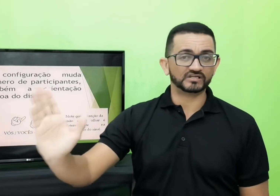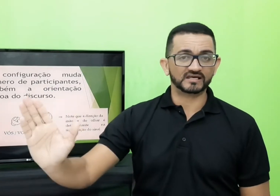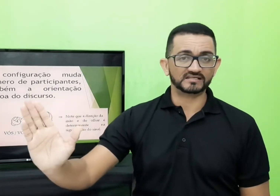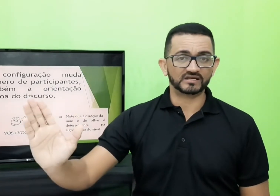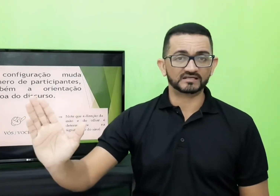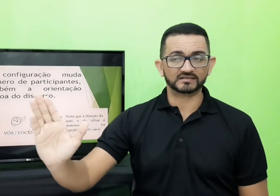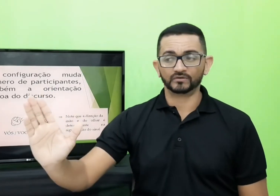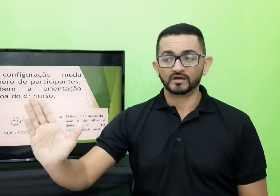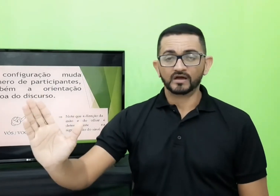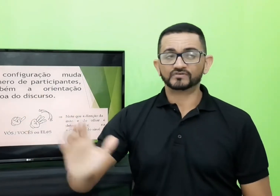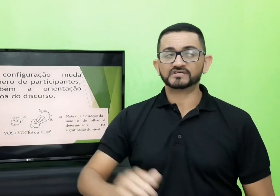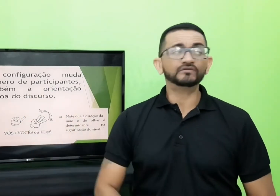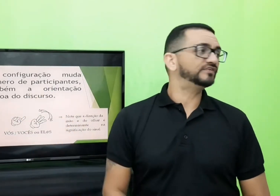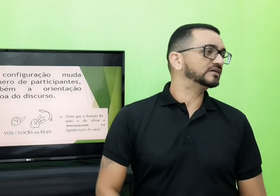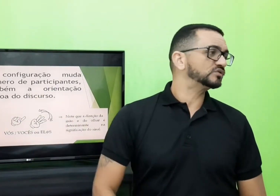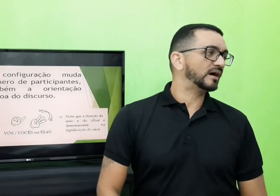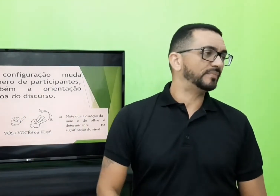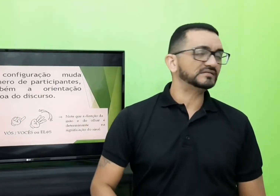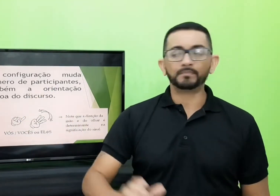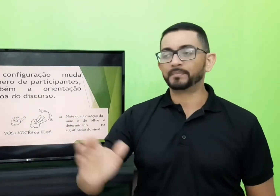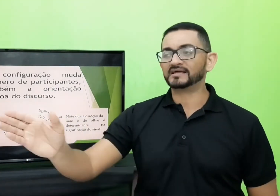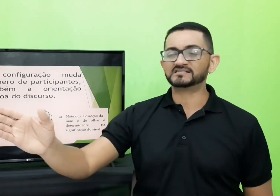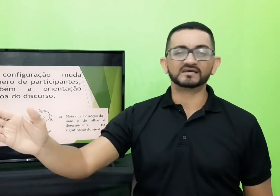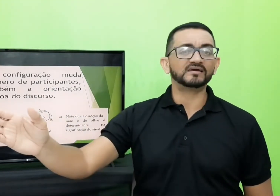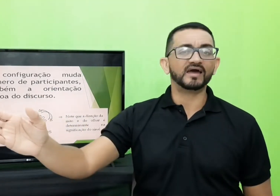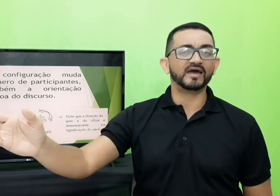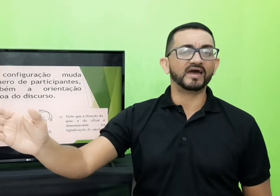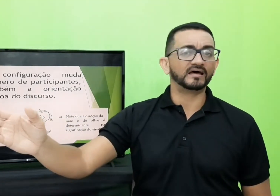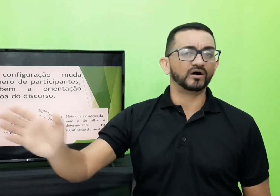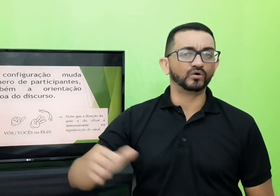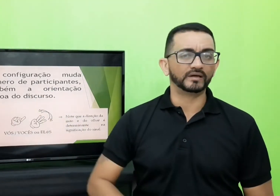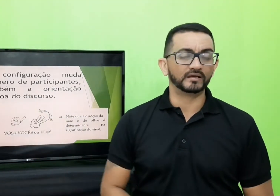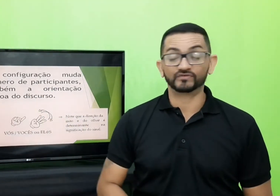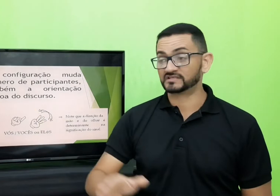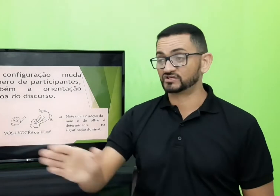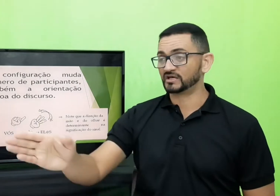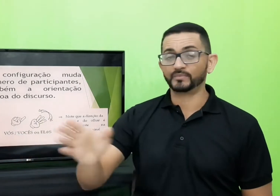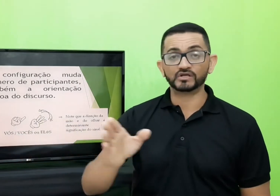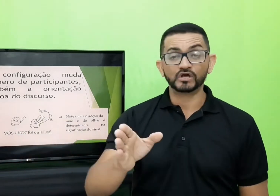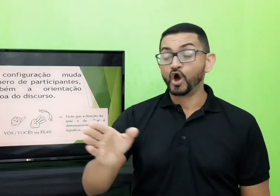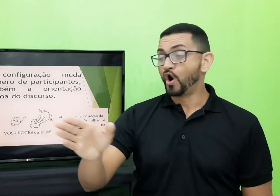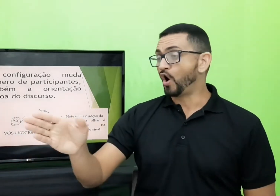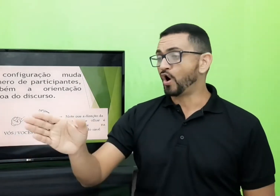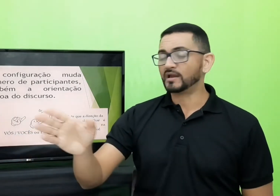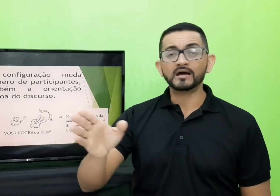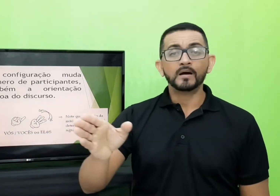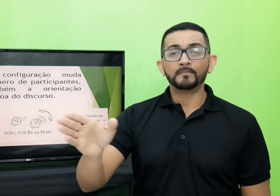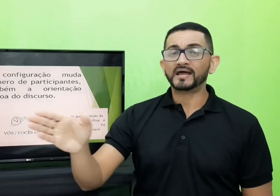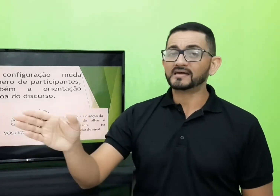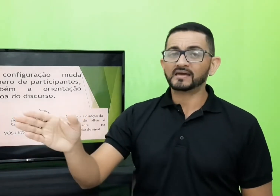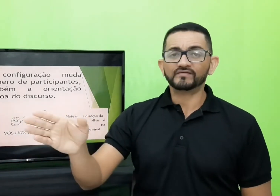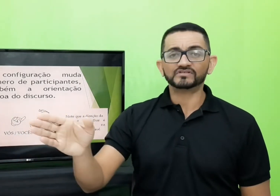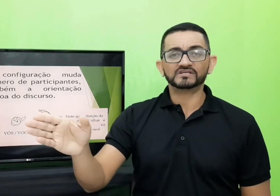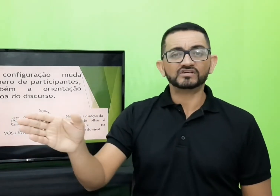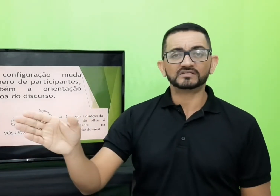nessa direção. Você não vira a sua cabeça para dizer que é ela ou ele. Você geralmente olha para quem você